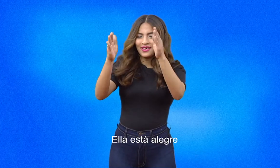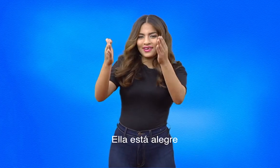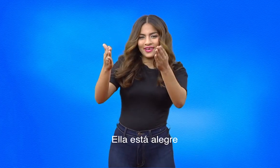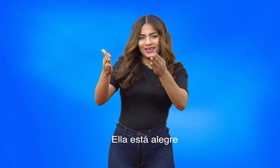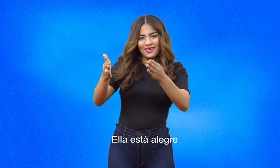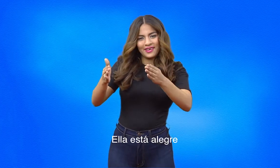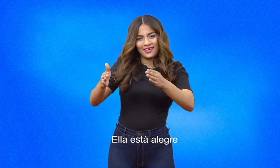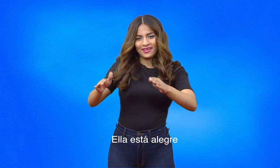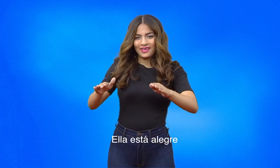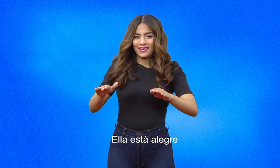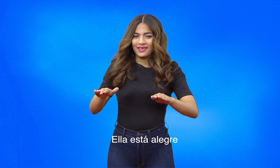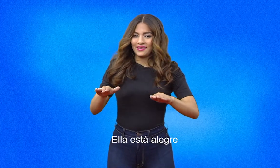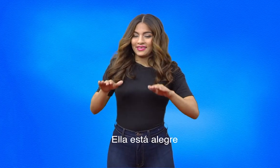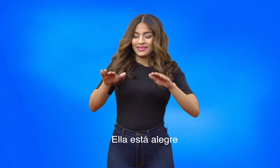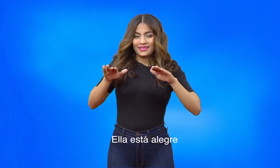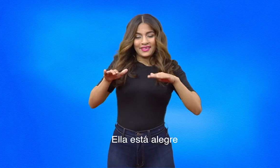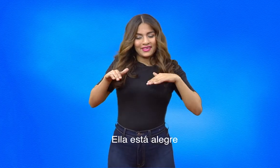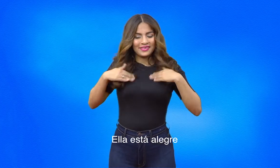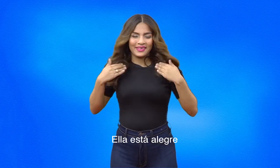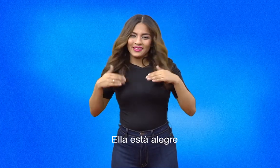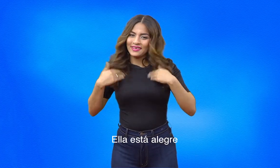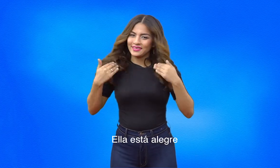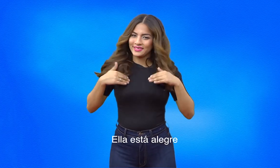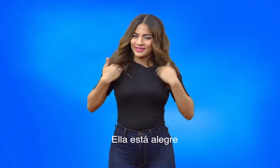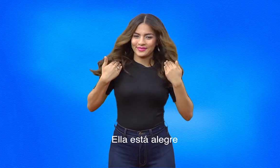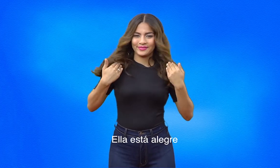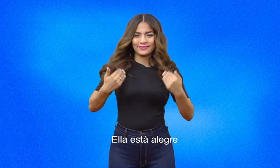Ella está alegre.